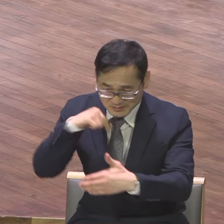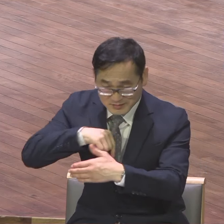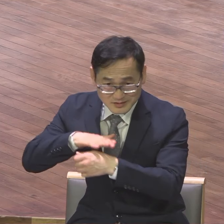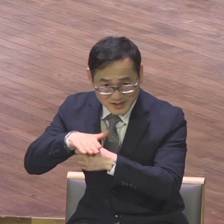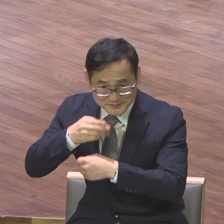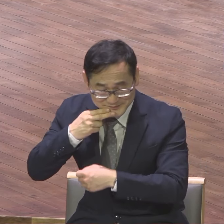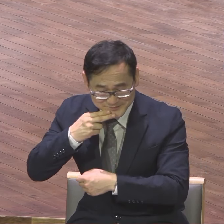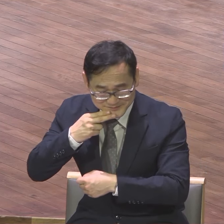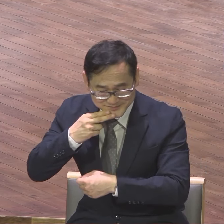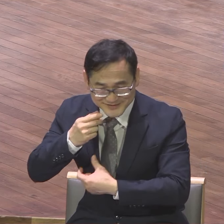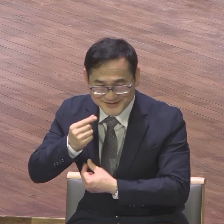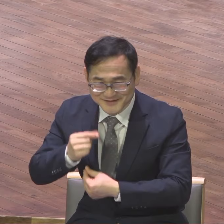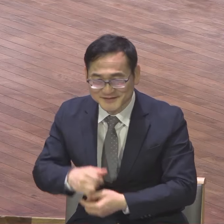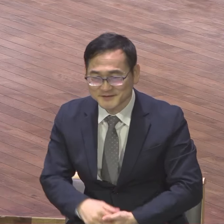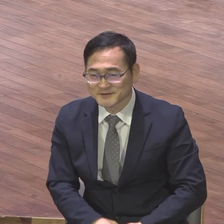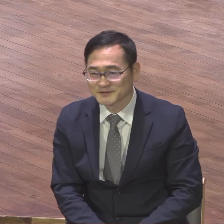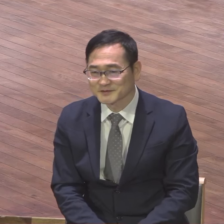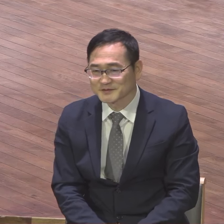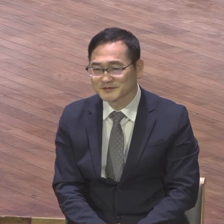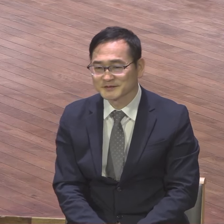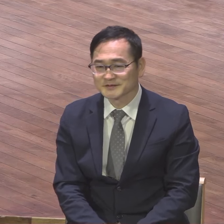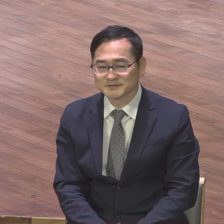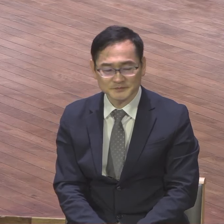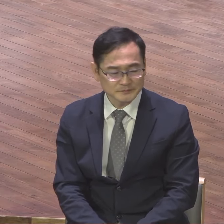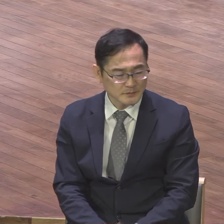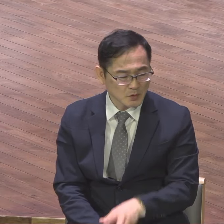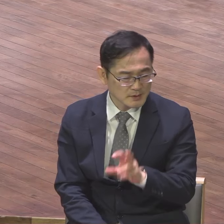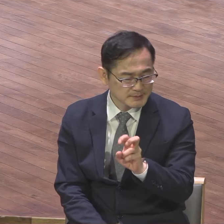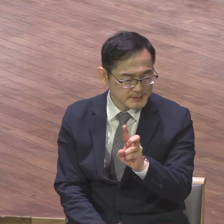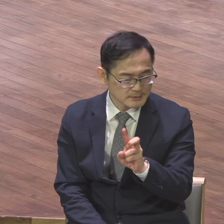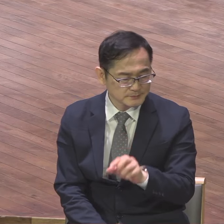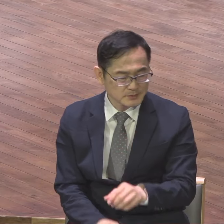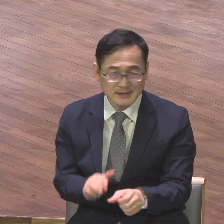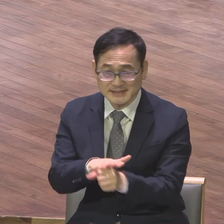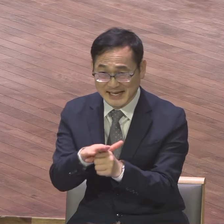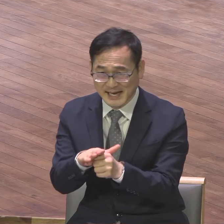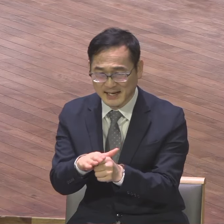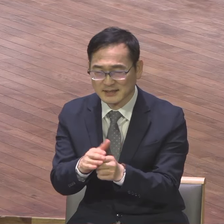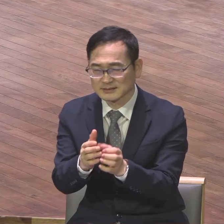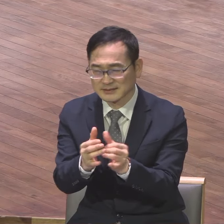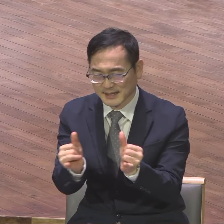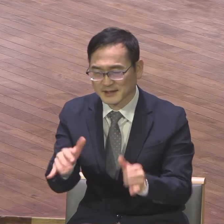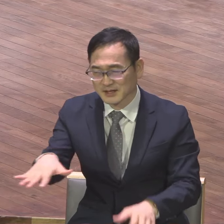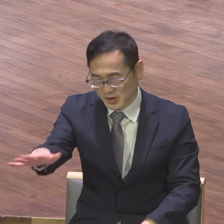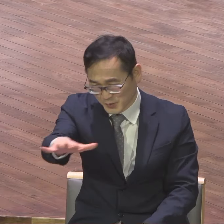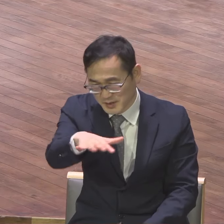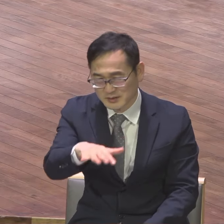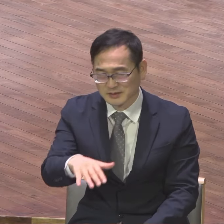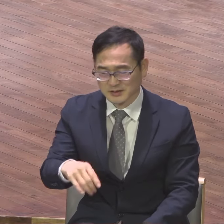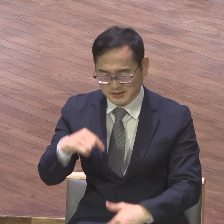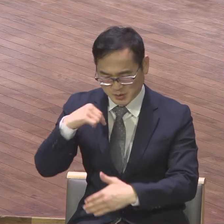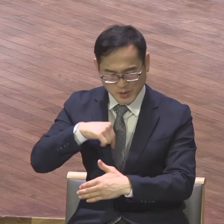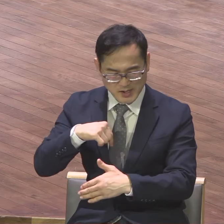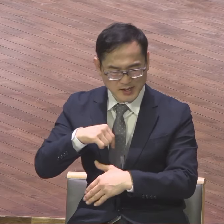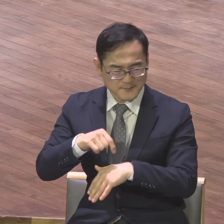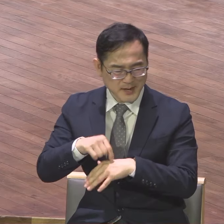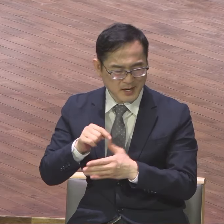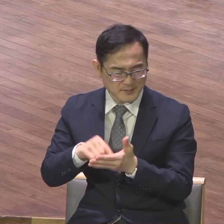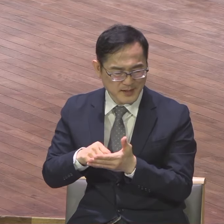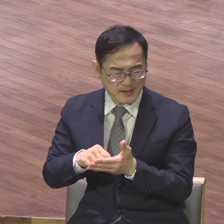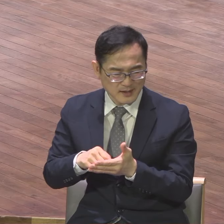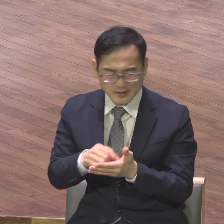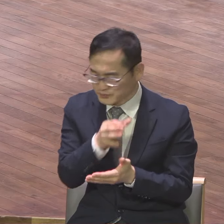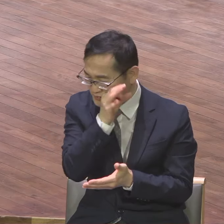확신 가지시 바랍니다. 자, 21절 봅니다. 사랑하는 자들아, 만일 우리 마음이 우리를 책망할 것이 없으면 하나님